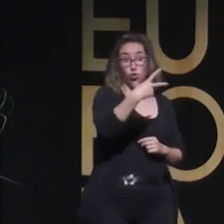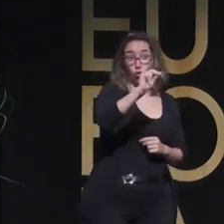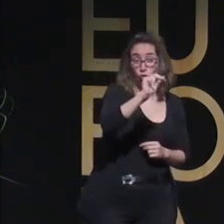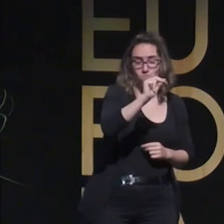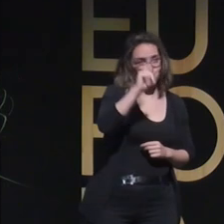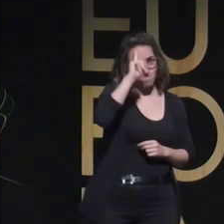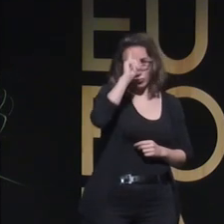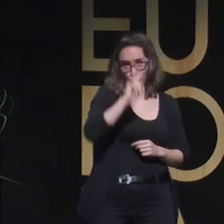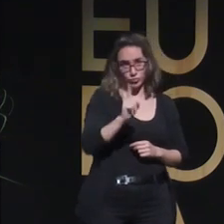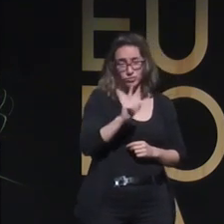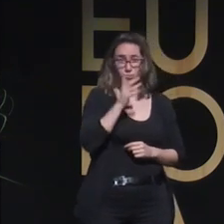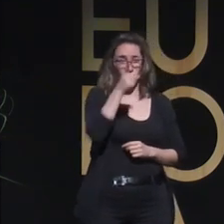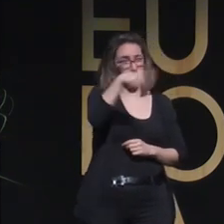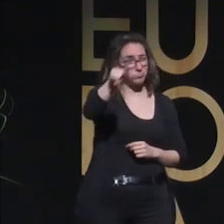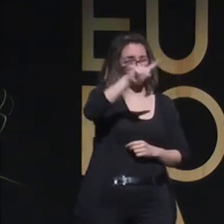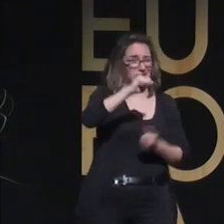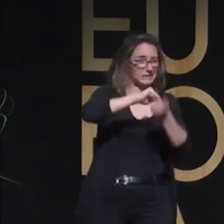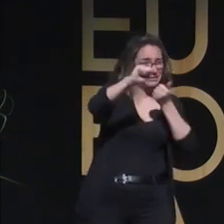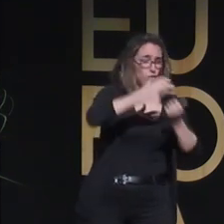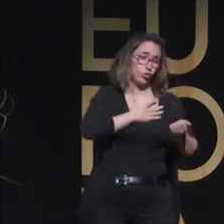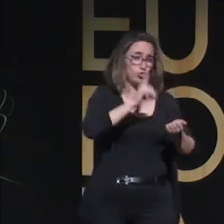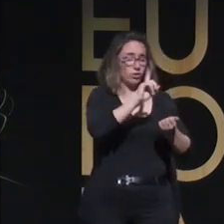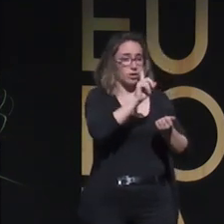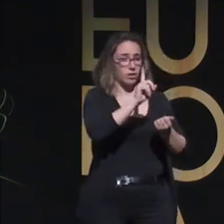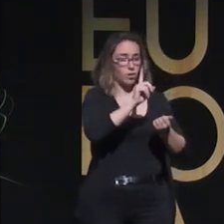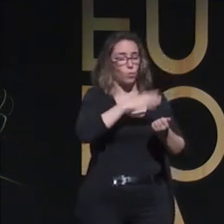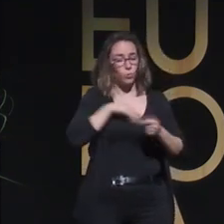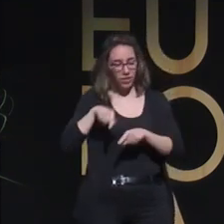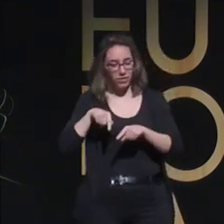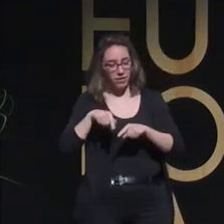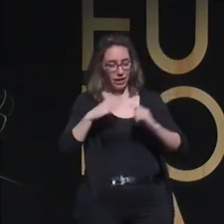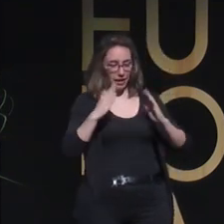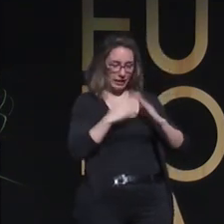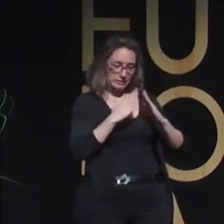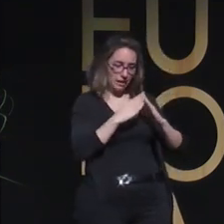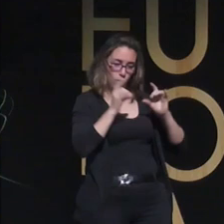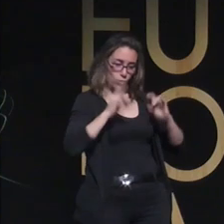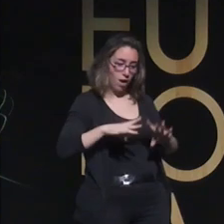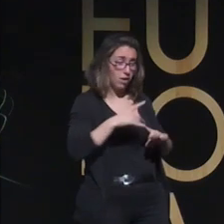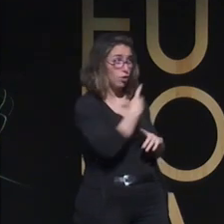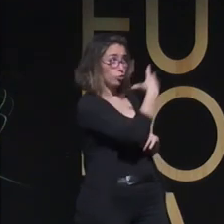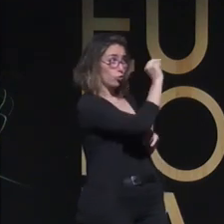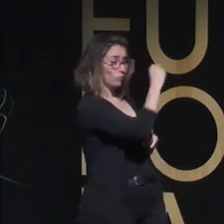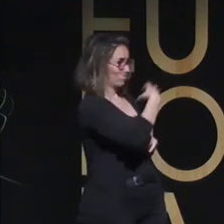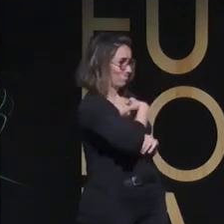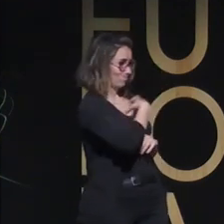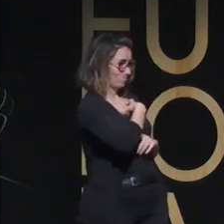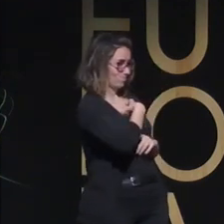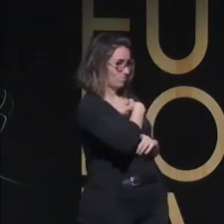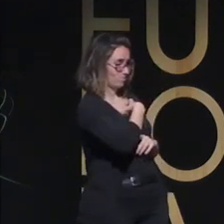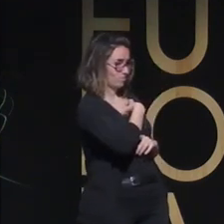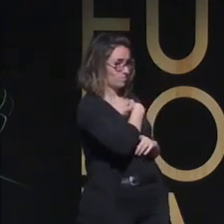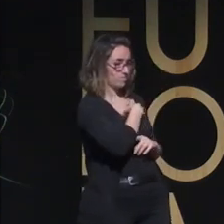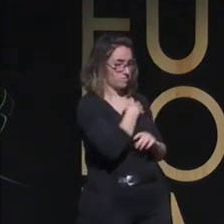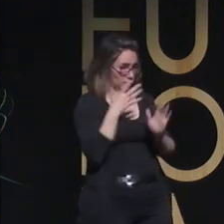para hacer daño a los demás o fallar a los demás, es que posiblemente también ha aprendido que en casa es difícil decir que no. No sé si me explico.